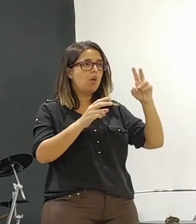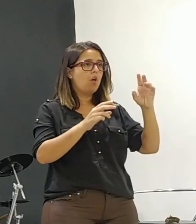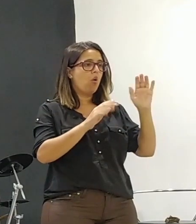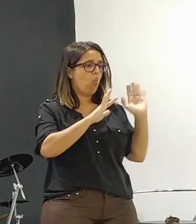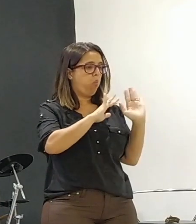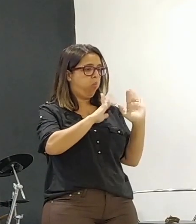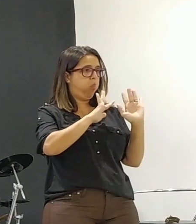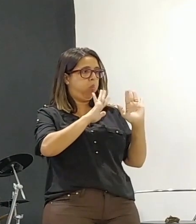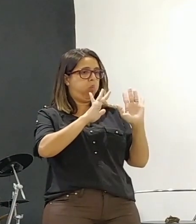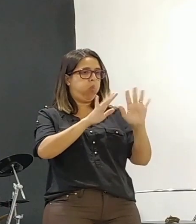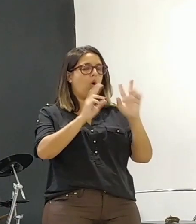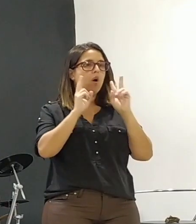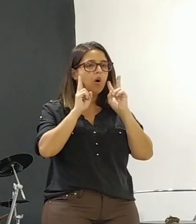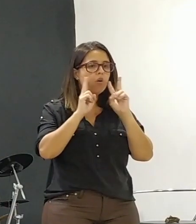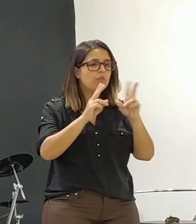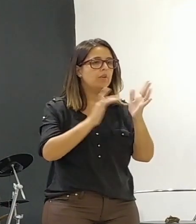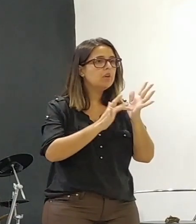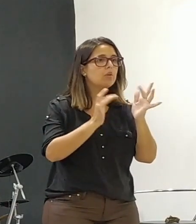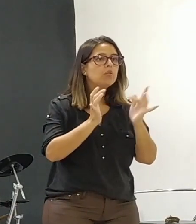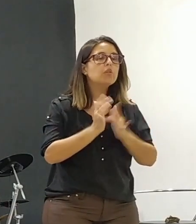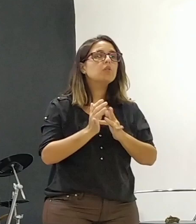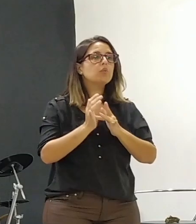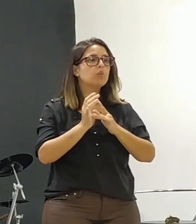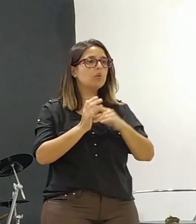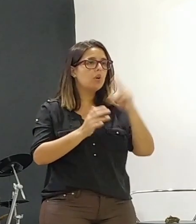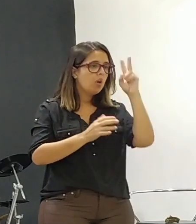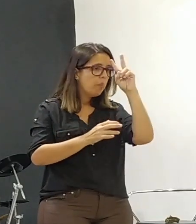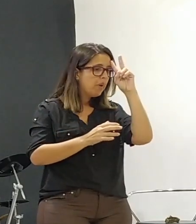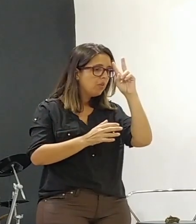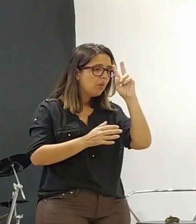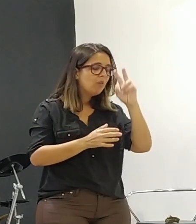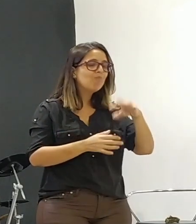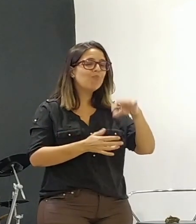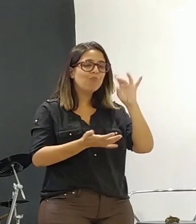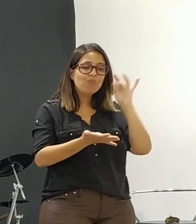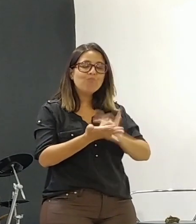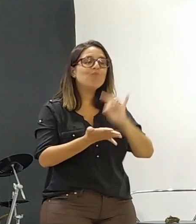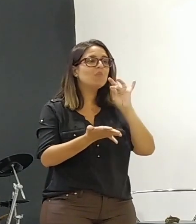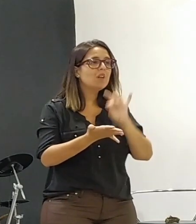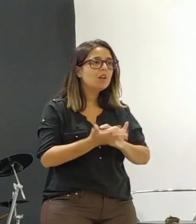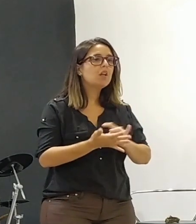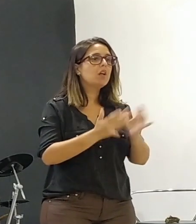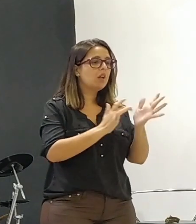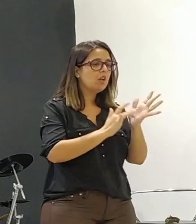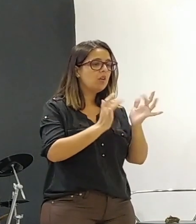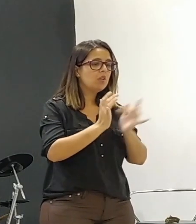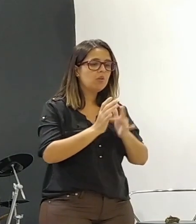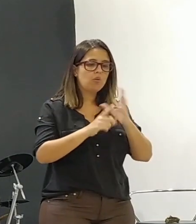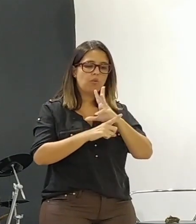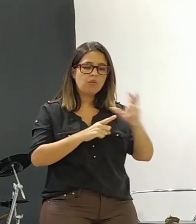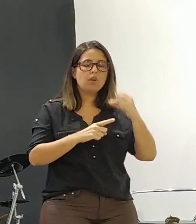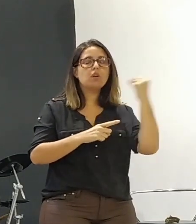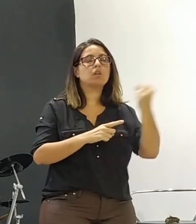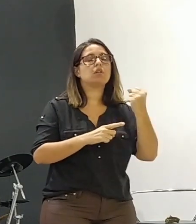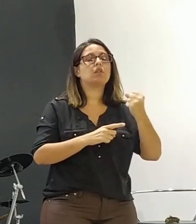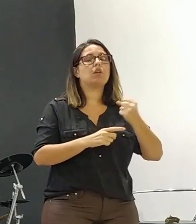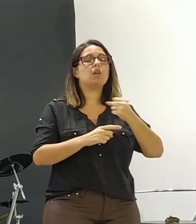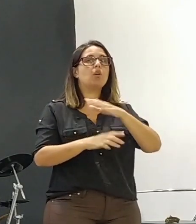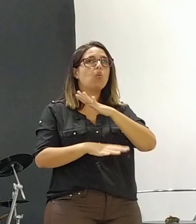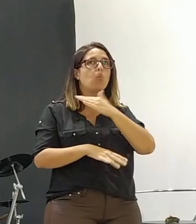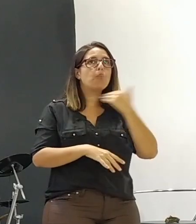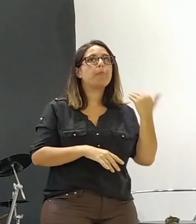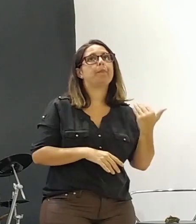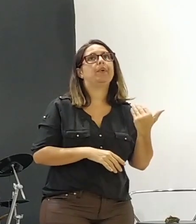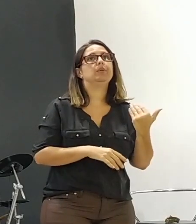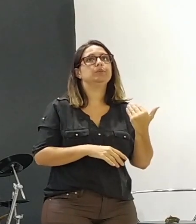pessoas. Isso é história, foi comprovado. Jesus vive, ele venceu a morte. E porque ele